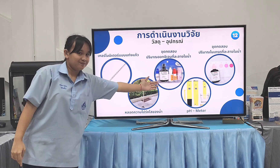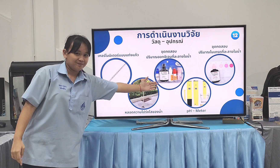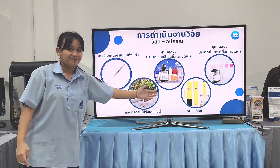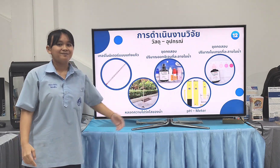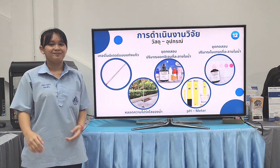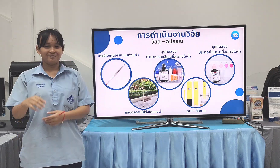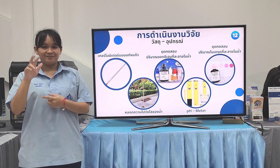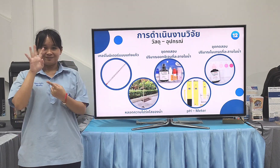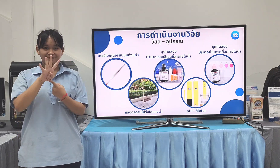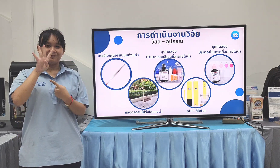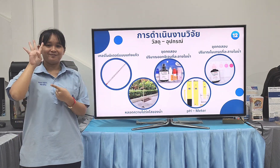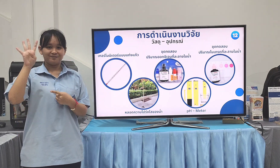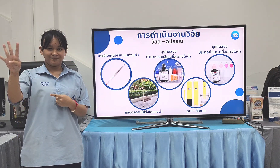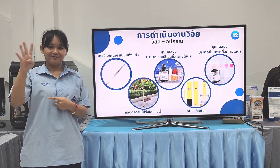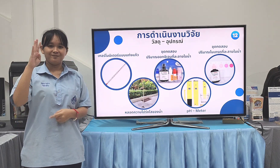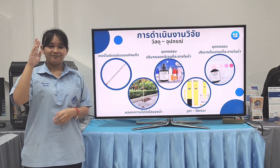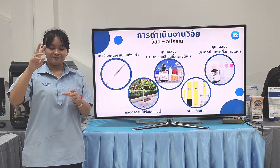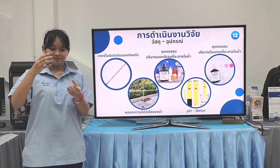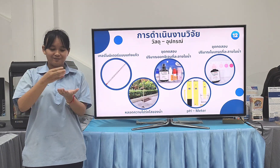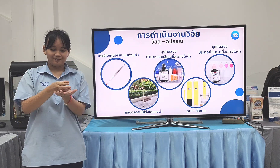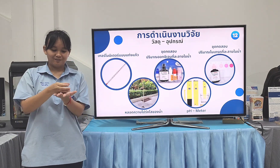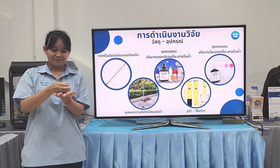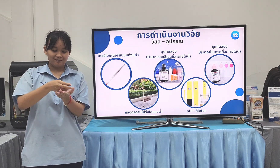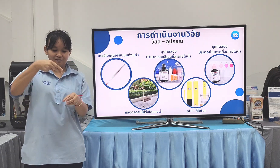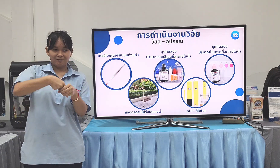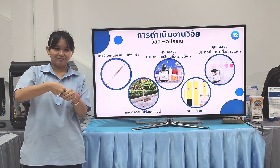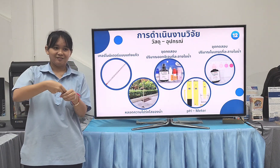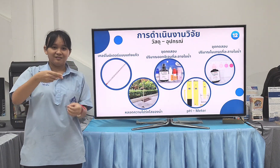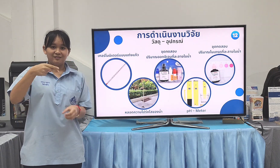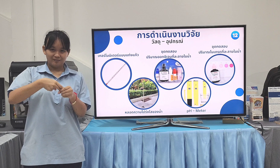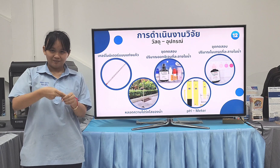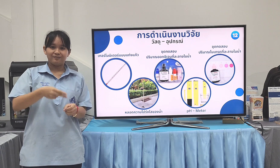ปริมาณออกซิเจนที่ละลายในน้ำ 4พี